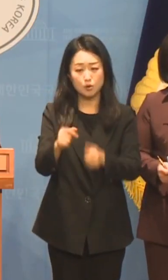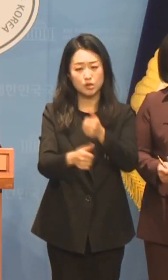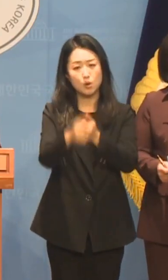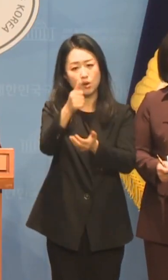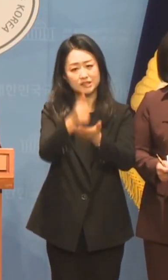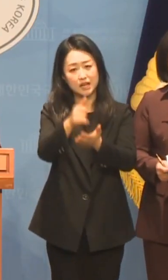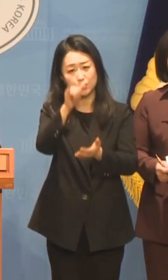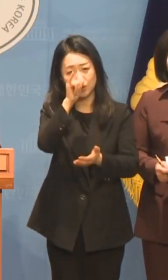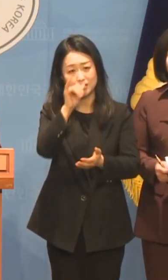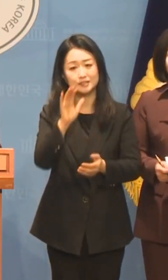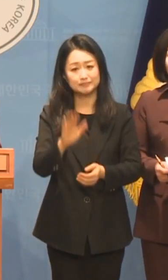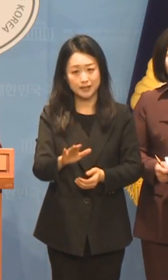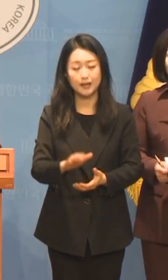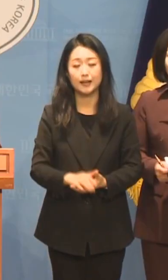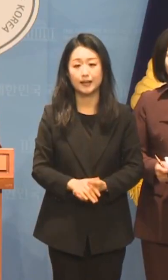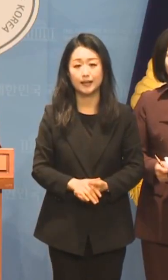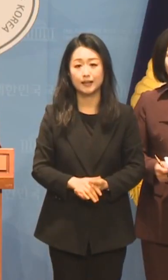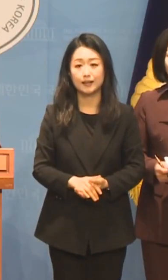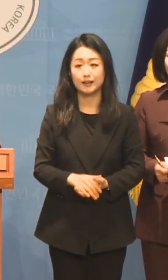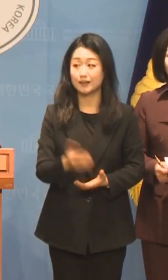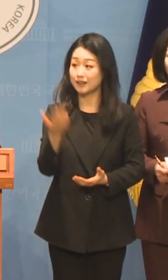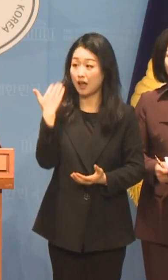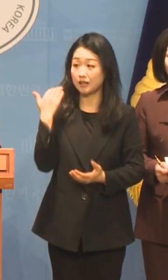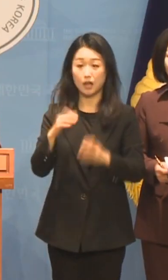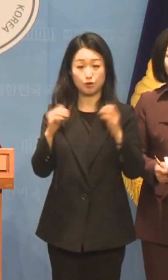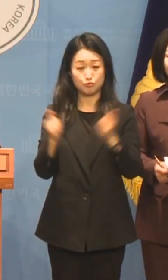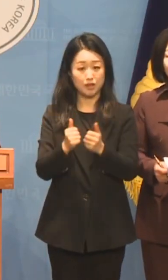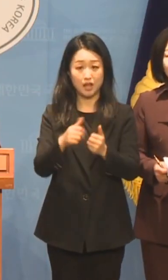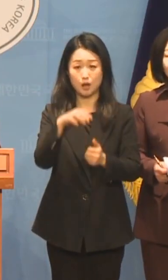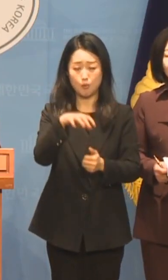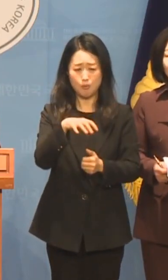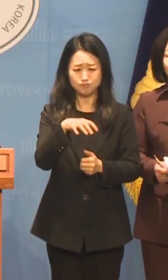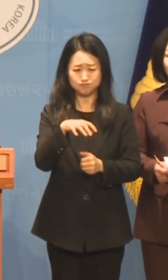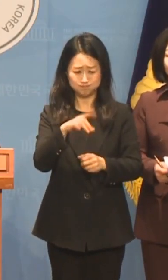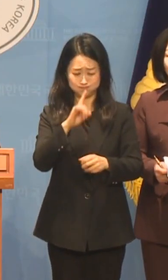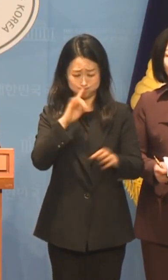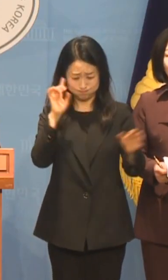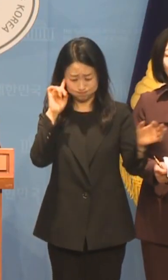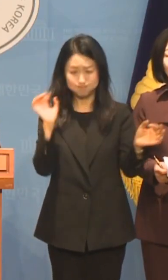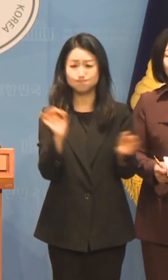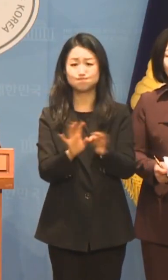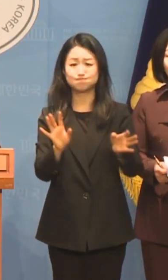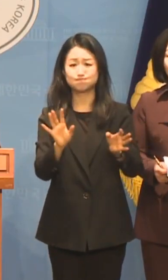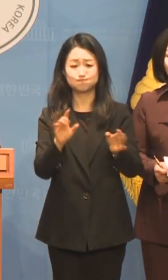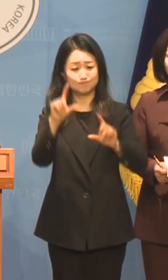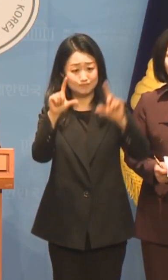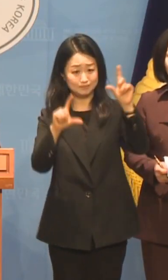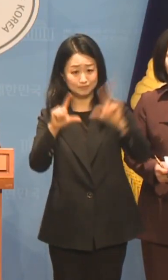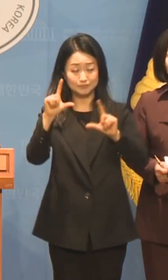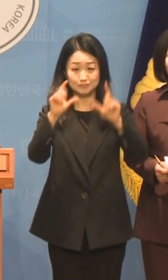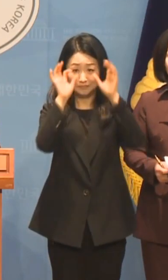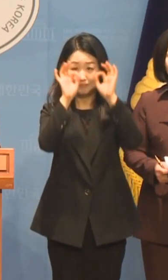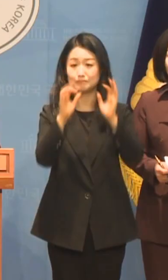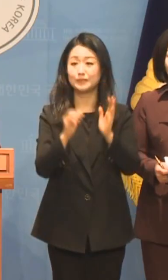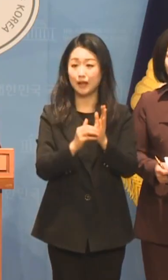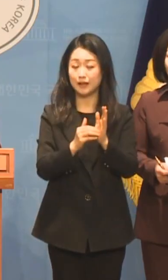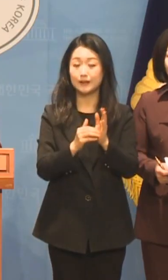위원장이 있었습니다. 이전 국회에서는 도저히 상상할 수 없는